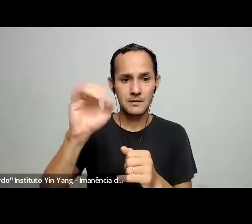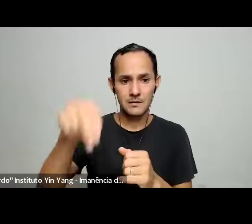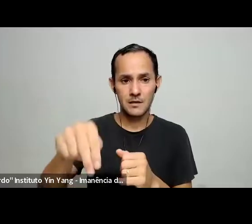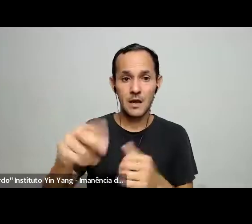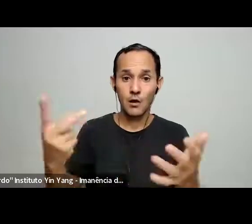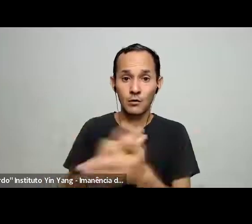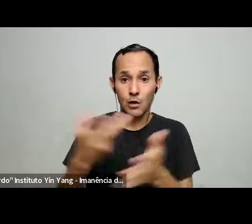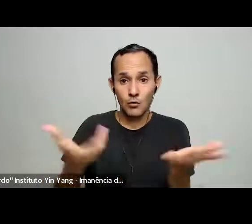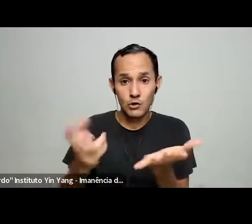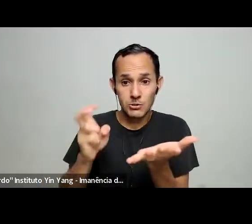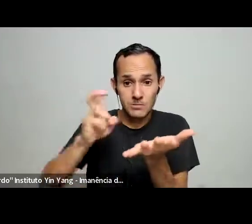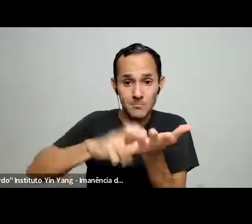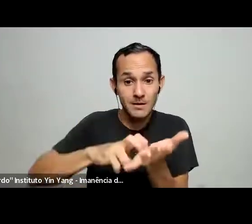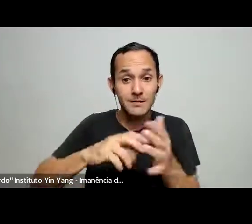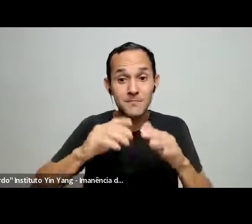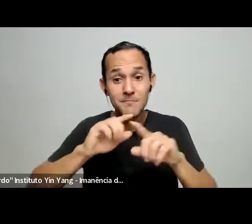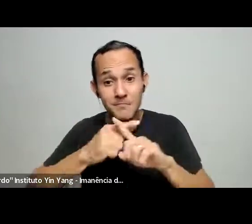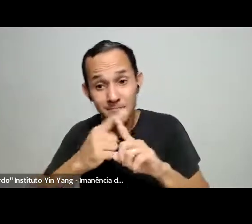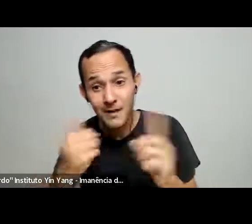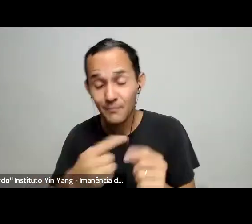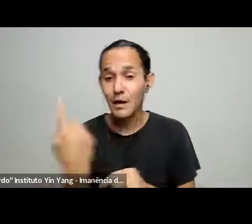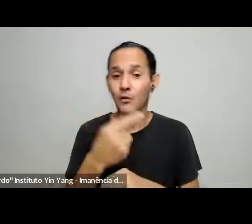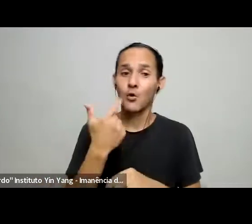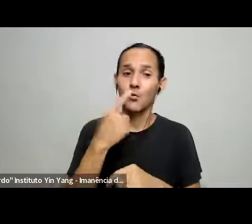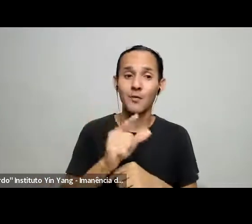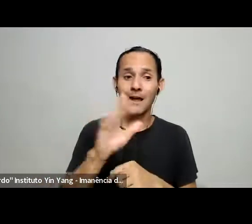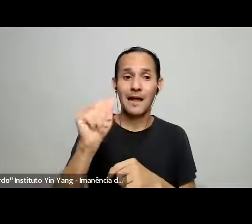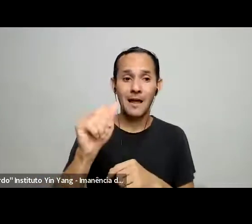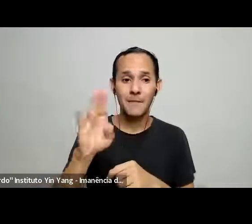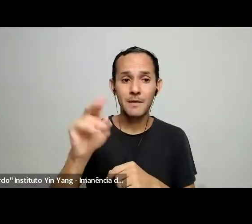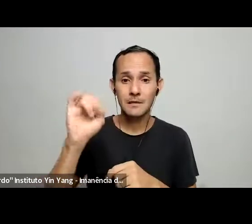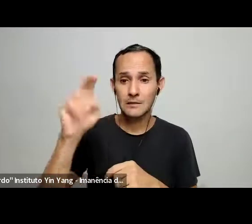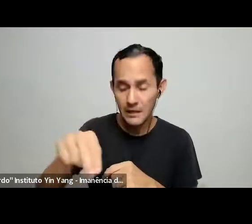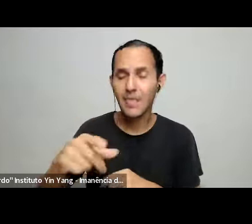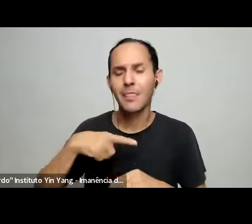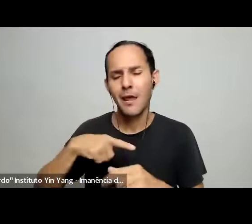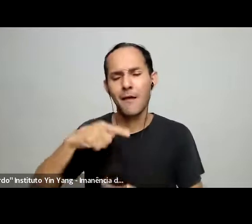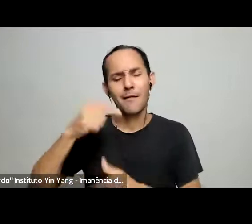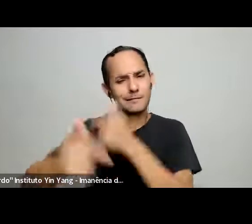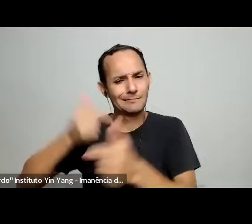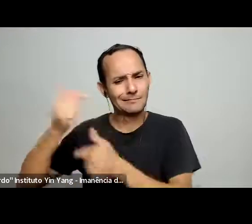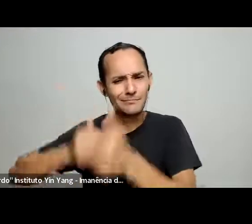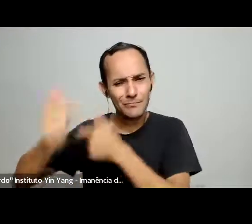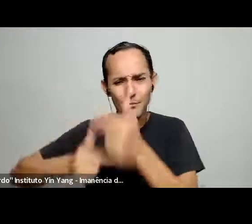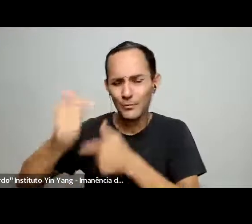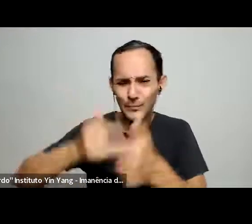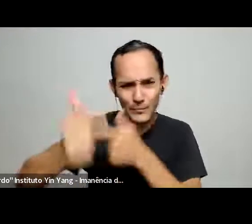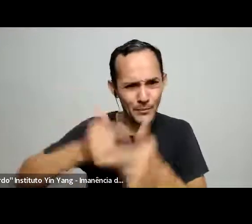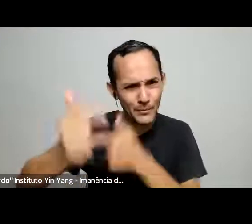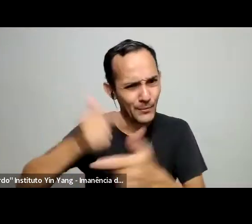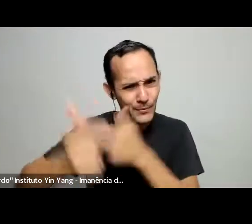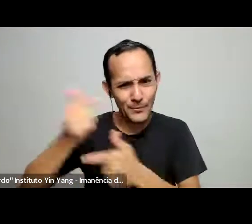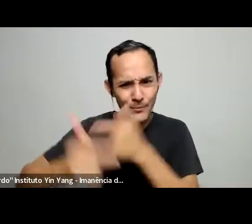só hoje de manhã. Mas, para a gente chegar na Cabizin, nós tivemos muita coisa, muito trabalho,